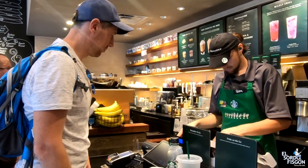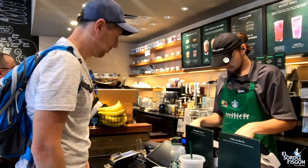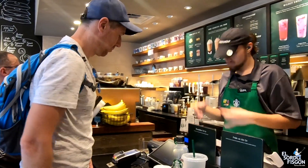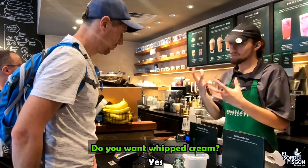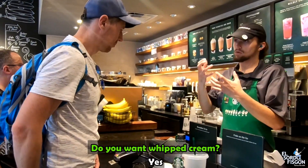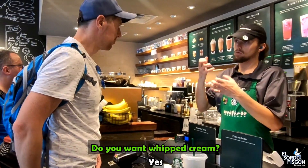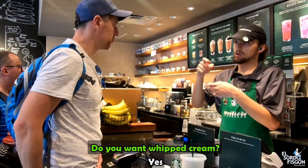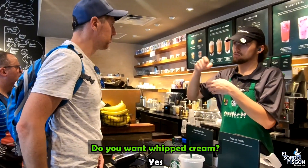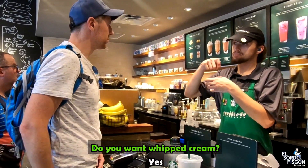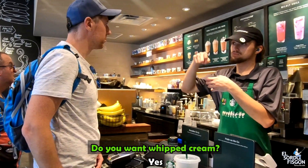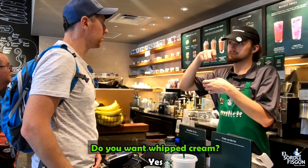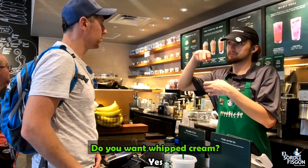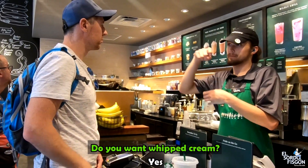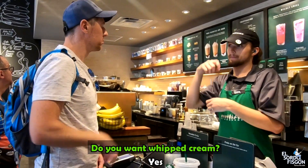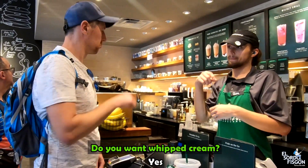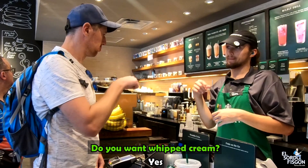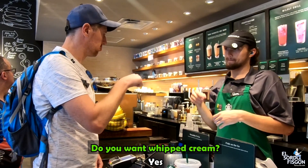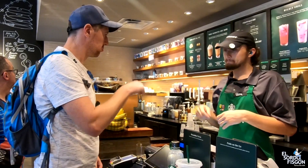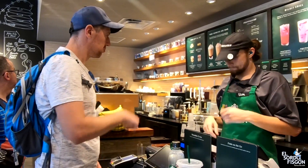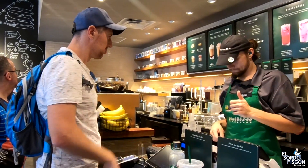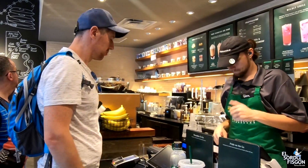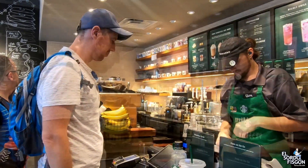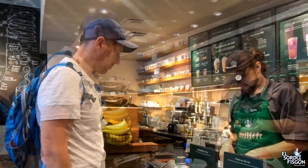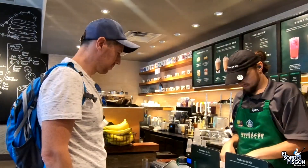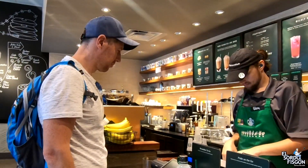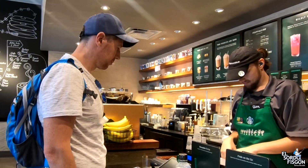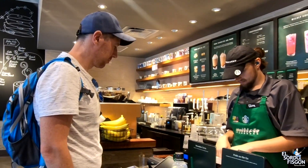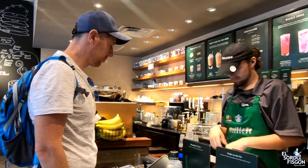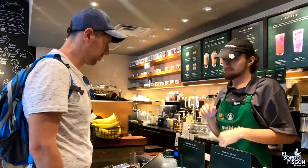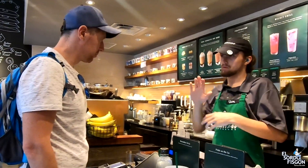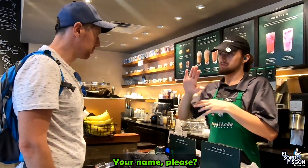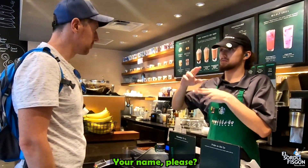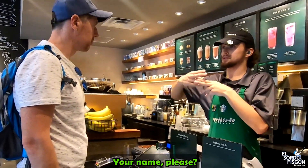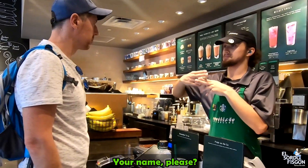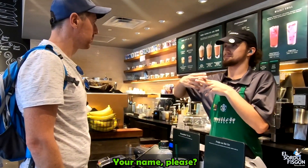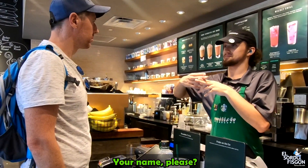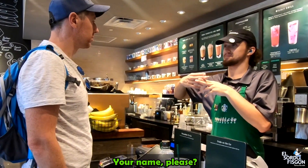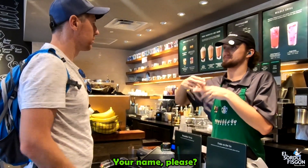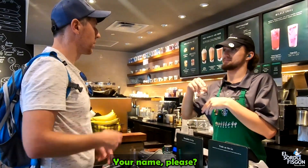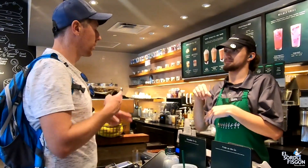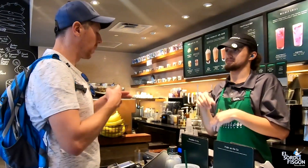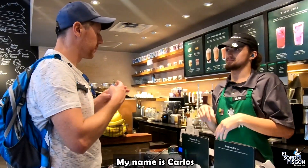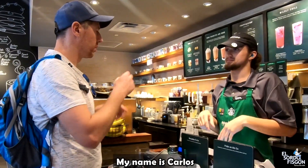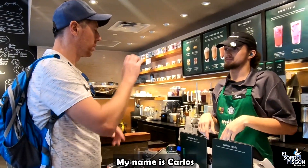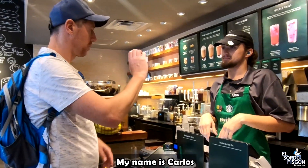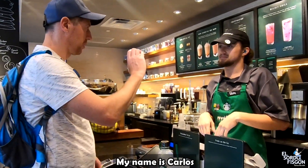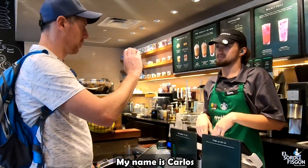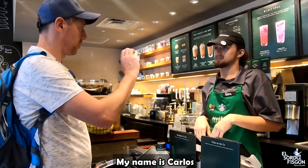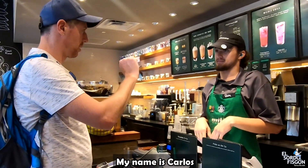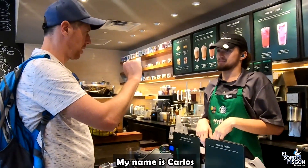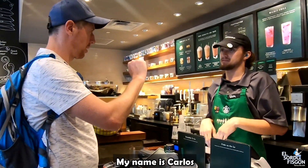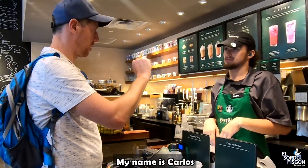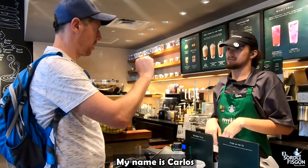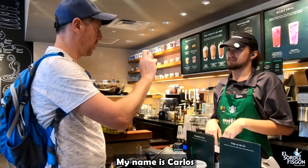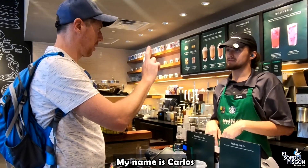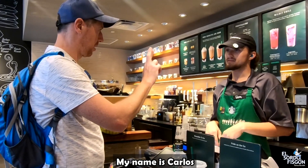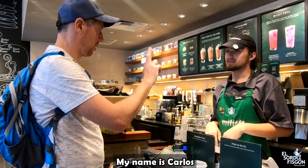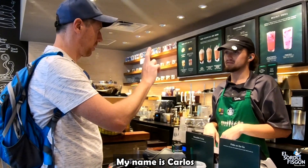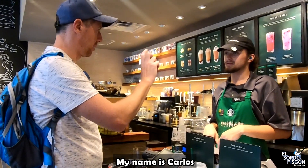Do you want with cream? Yes. Your name, please. My name is Carlos.